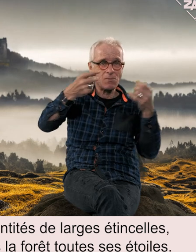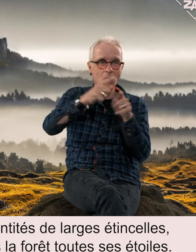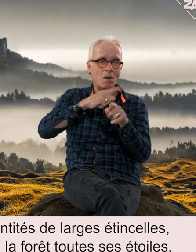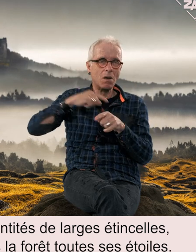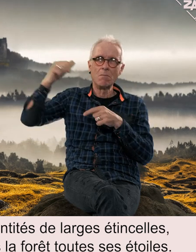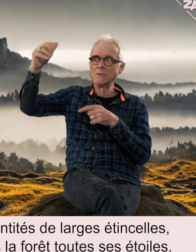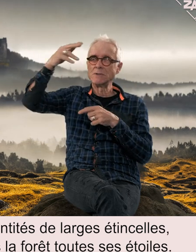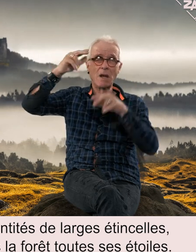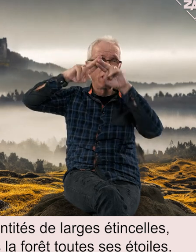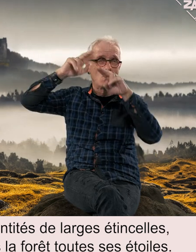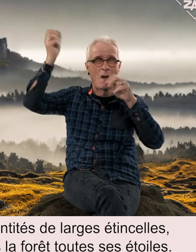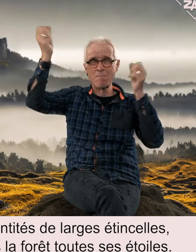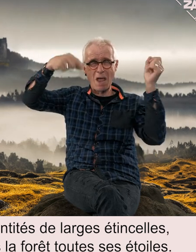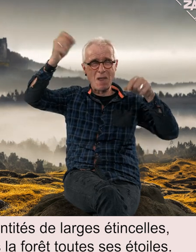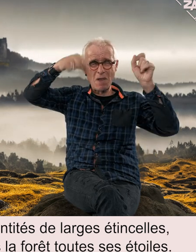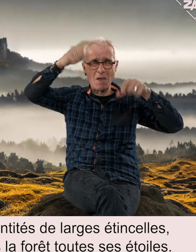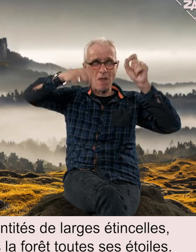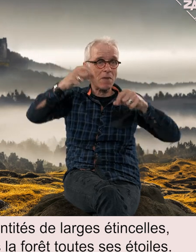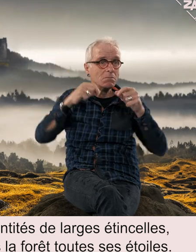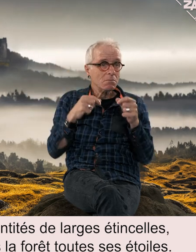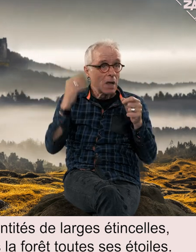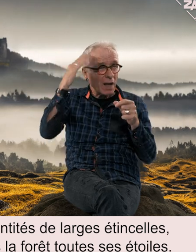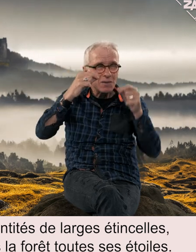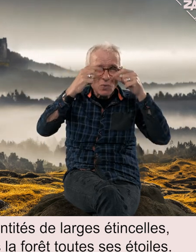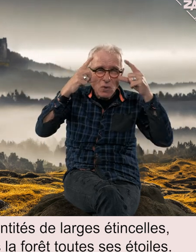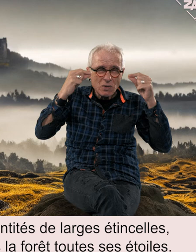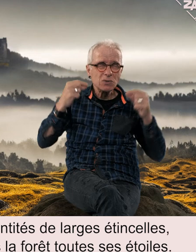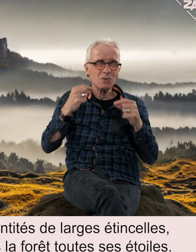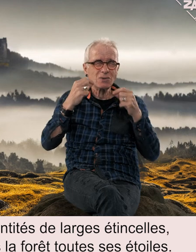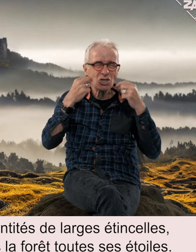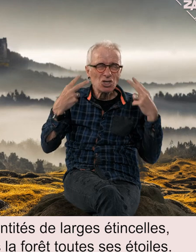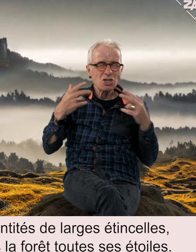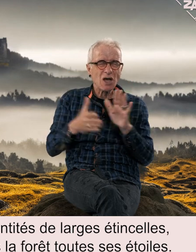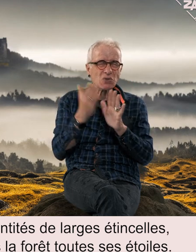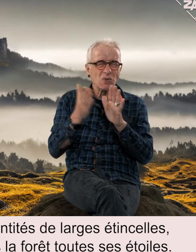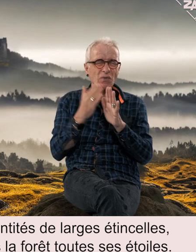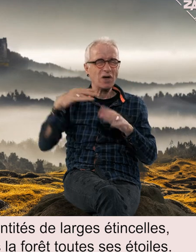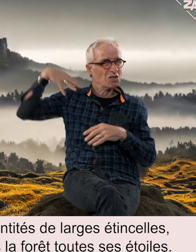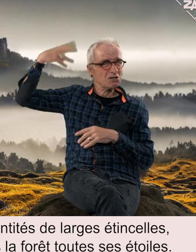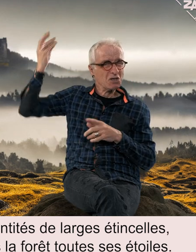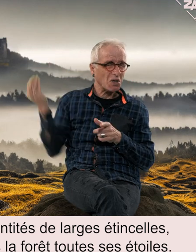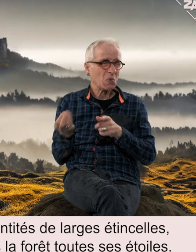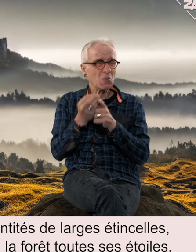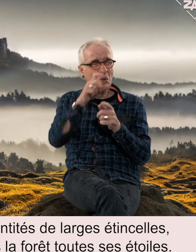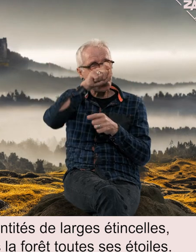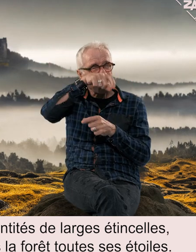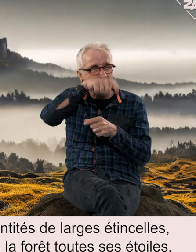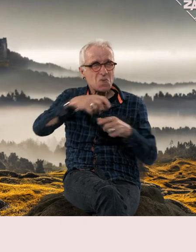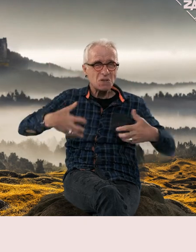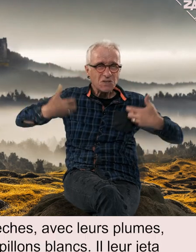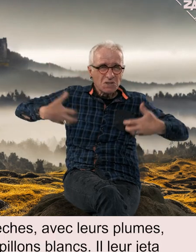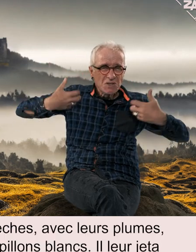dans la forêt toutes ses étoiles. C'étaient des yeux d'animaux, des chats sauvages, des écureuils, des hiboux, des perroquets, des singes.